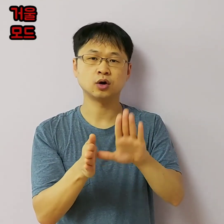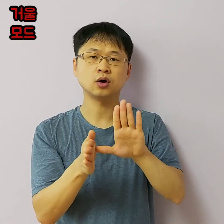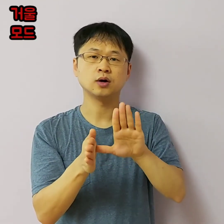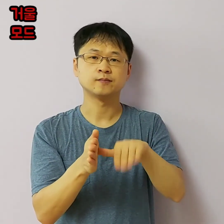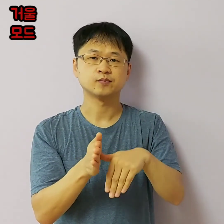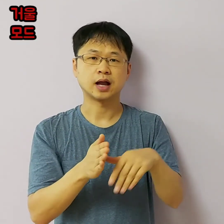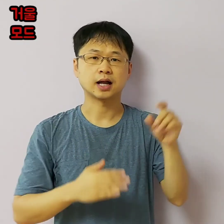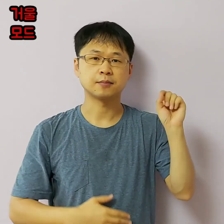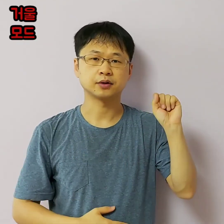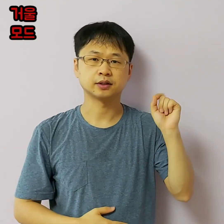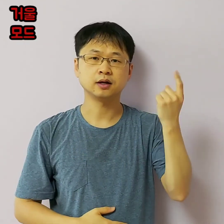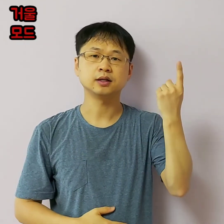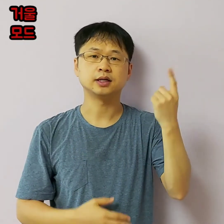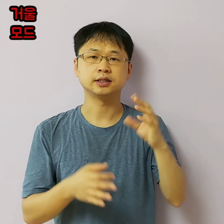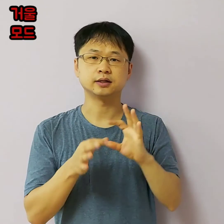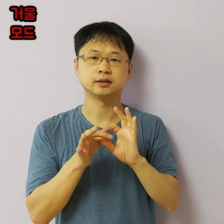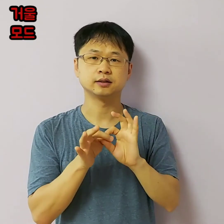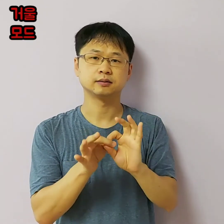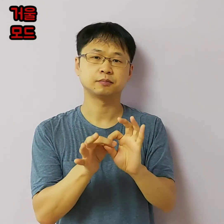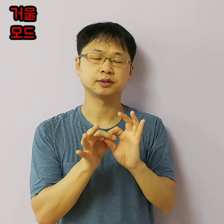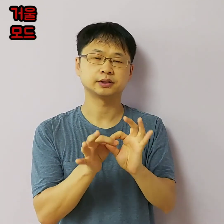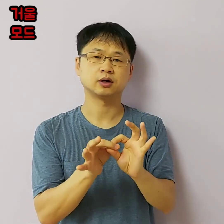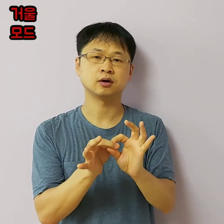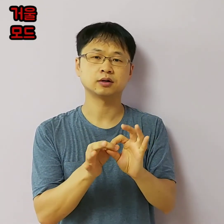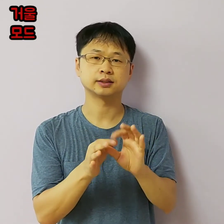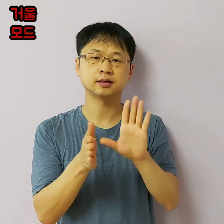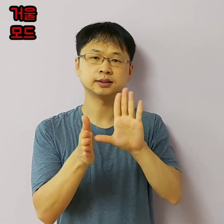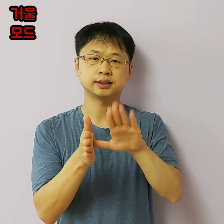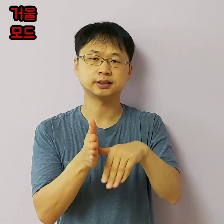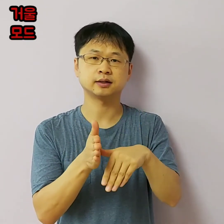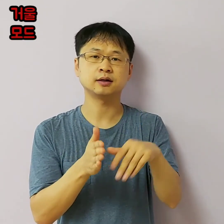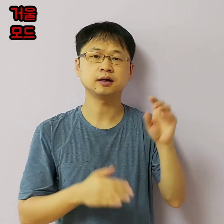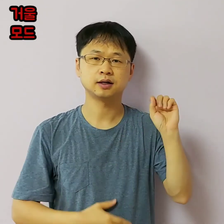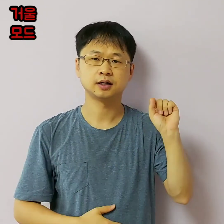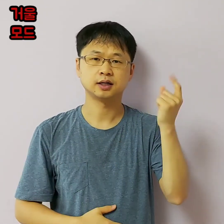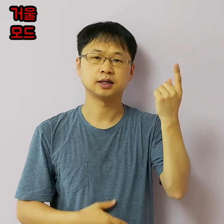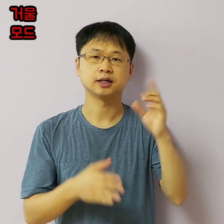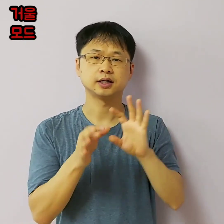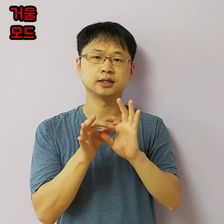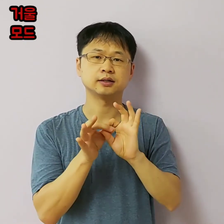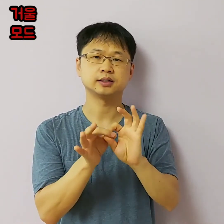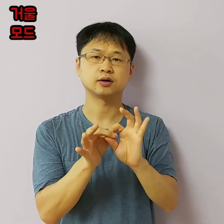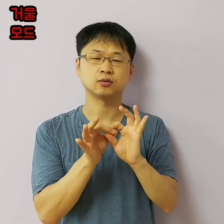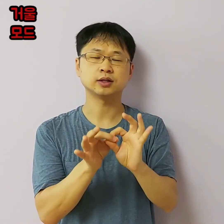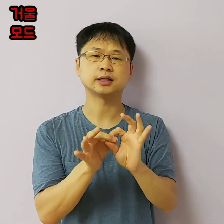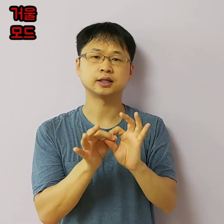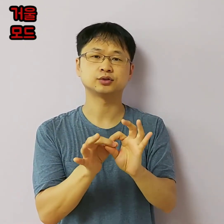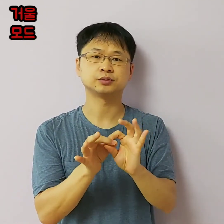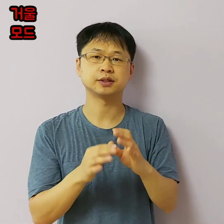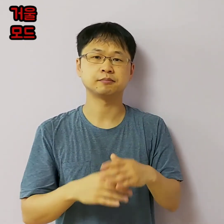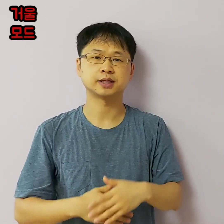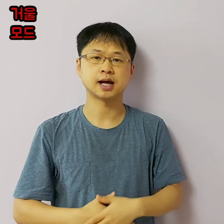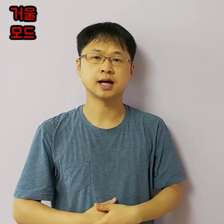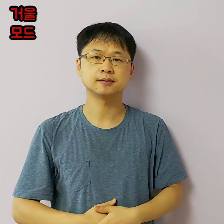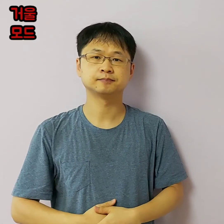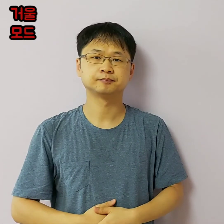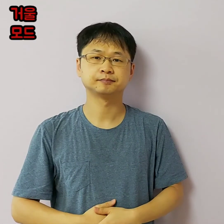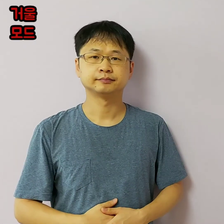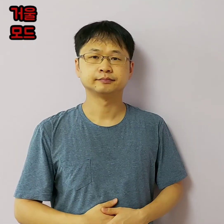쓰시고요. 아까 배웠던 인연 배웠죠. 그래서 시절, 인연이라고 나타내 주시면 됩니다.